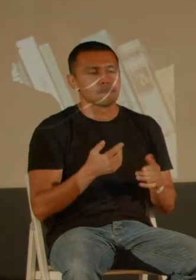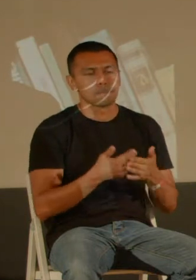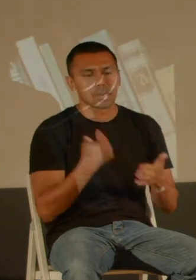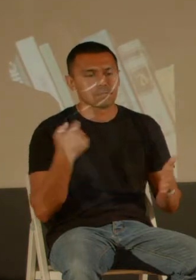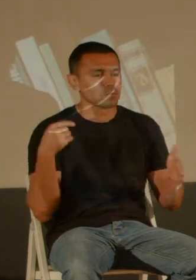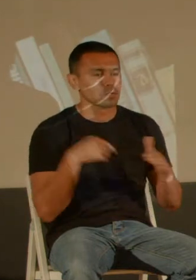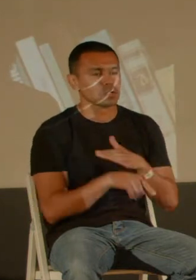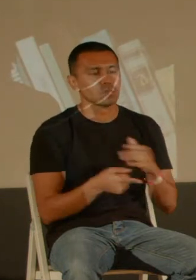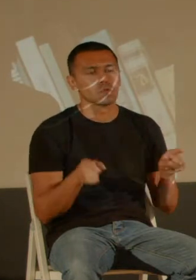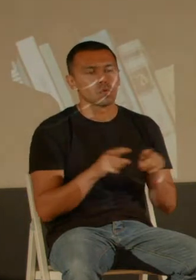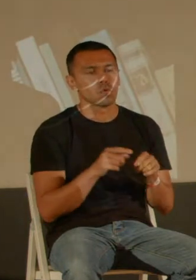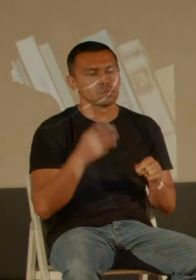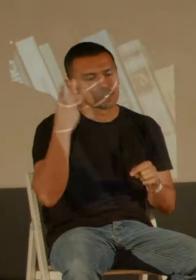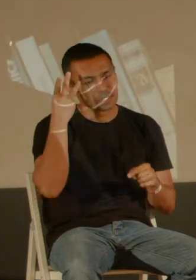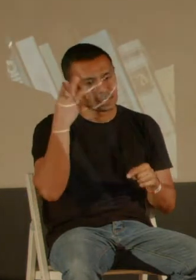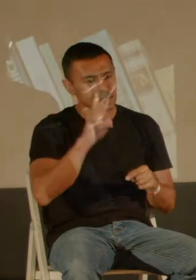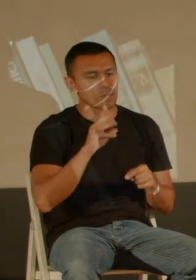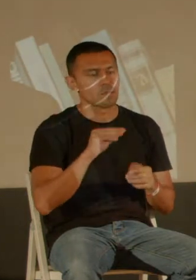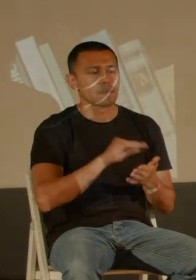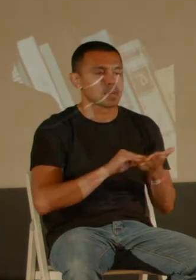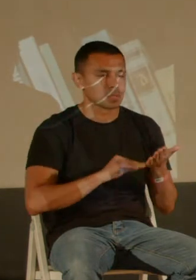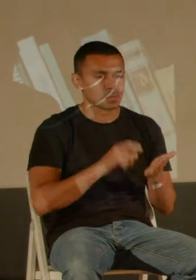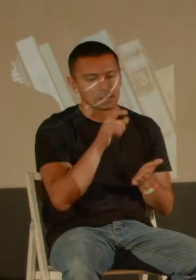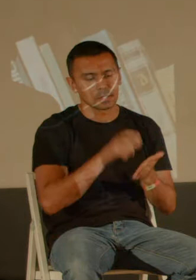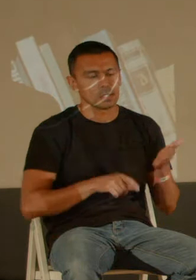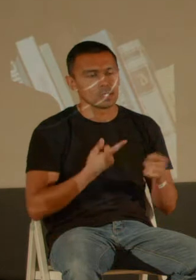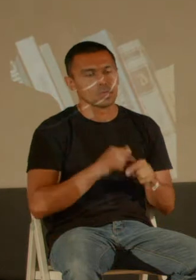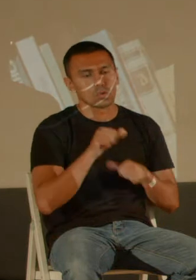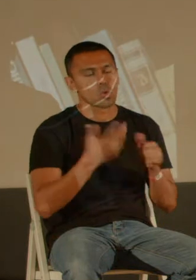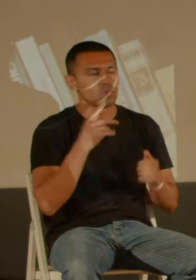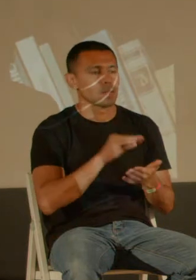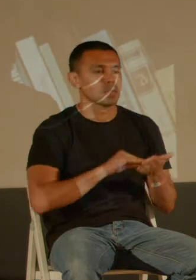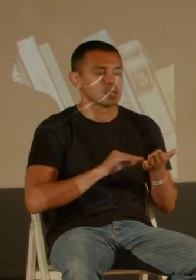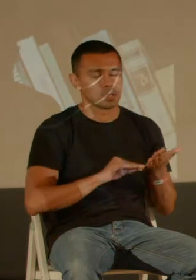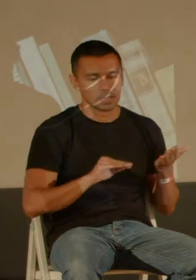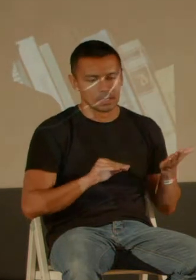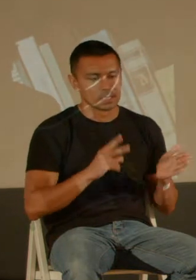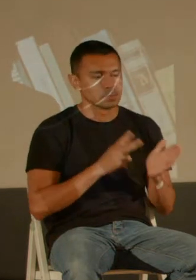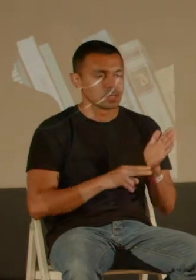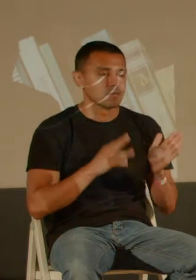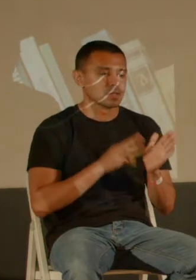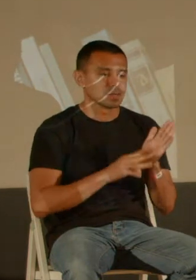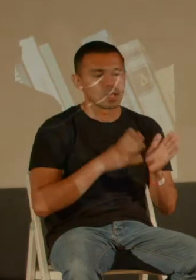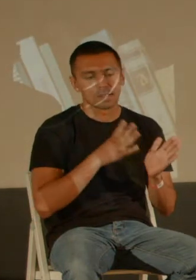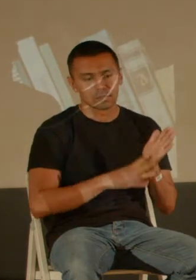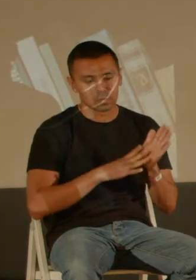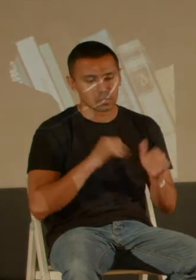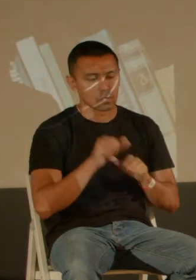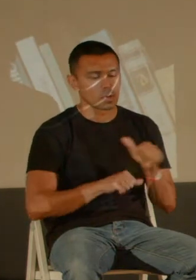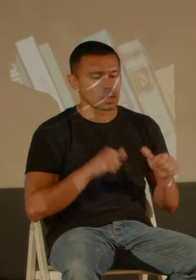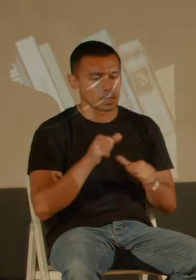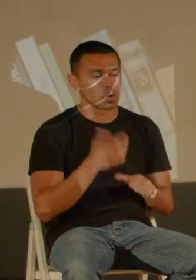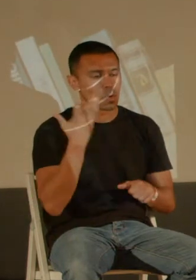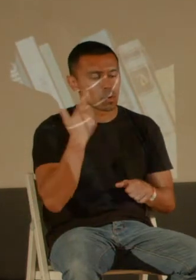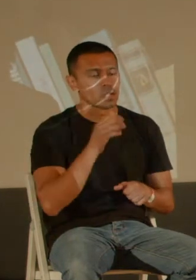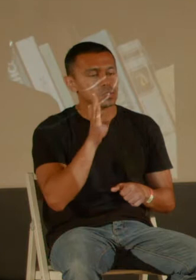саме от такого стилю в письмі. І це оці роки, коли вона писала 70-ті, 80-ті, 90-ті, якраз